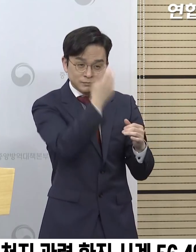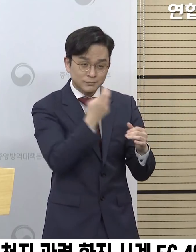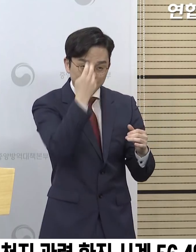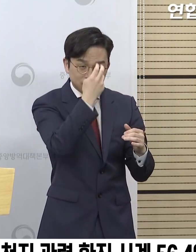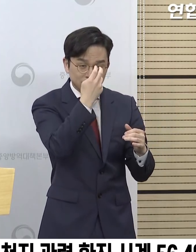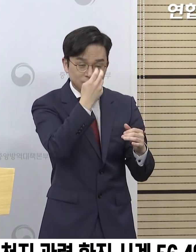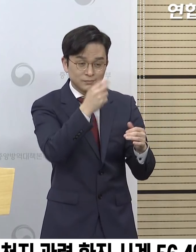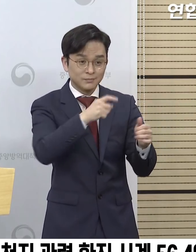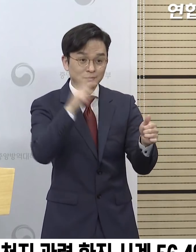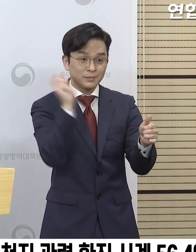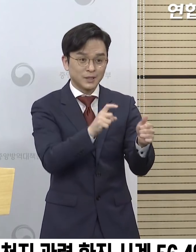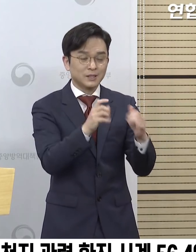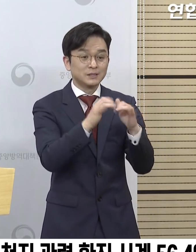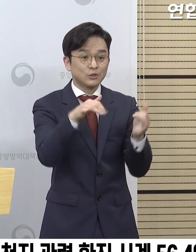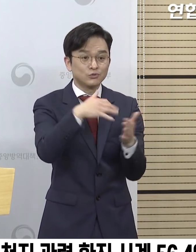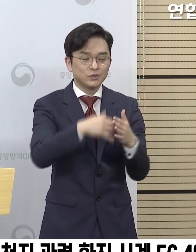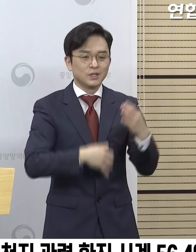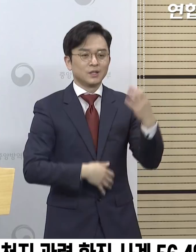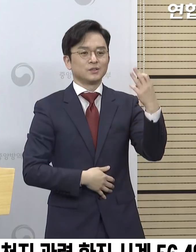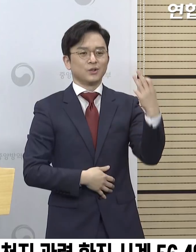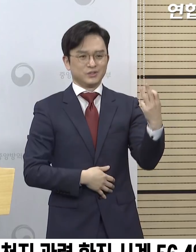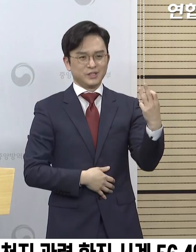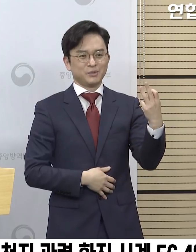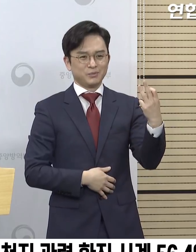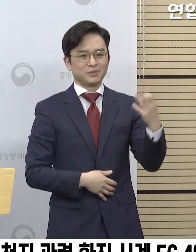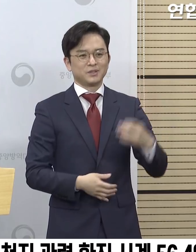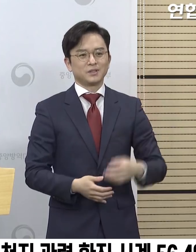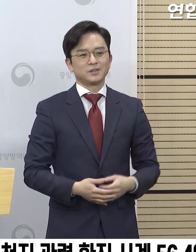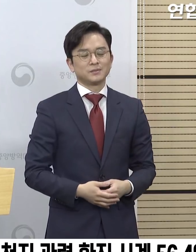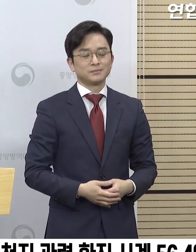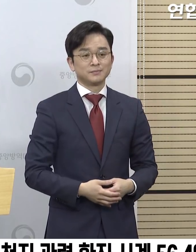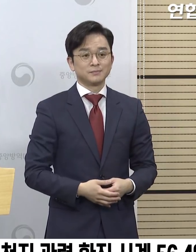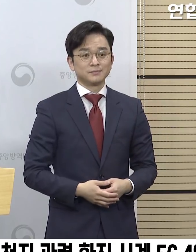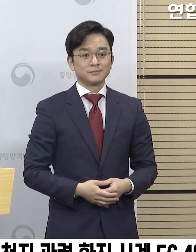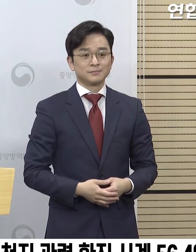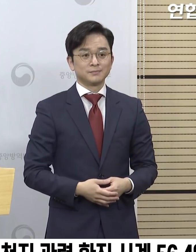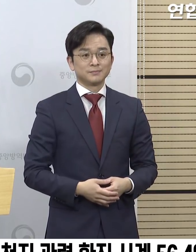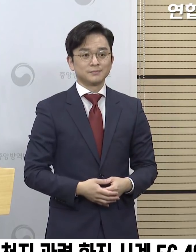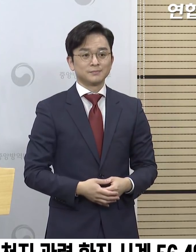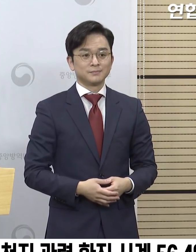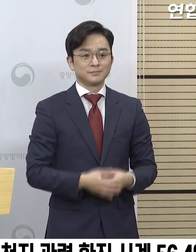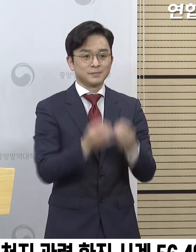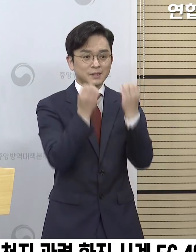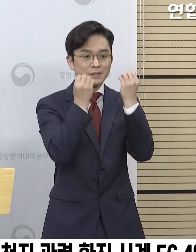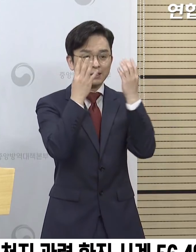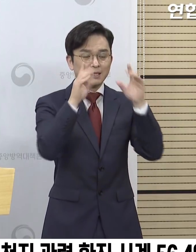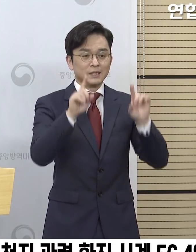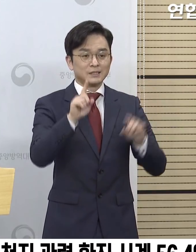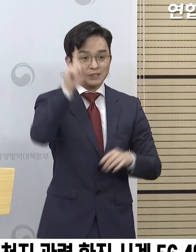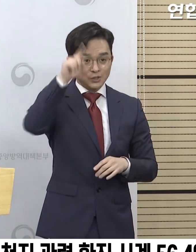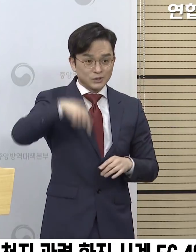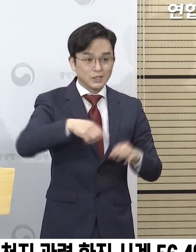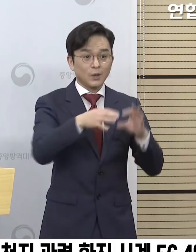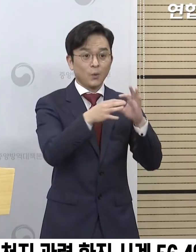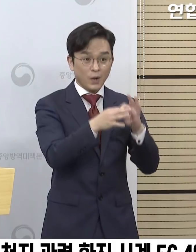확진자가 13명으로 증가한 상황입니다. 전반적으로 신천지 관련된